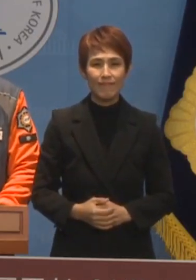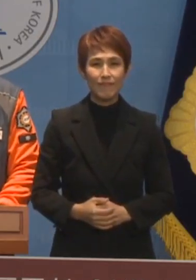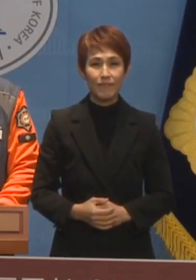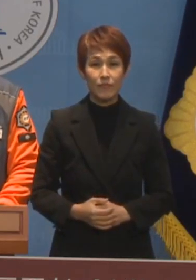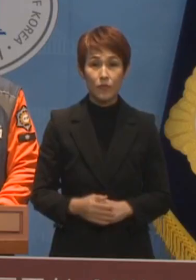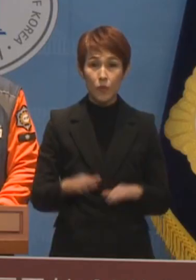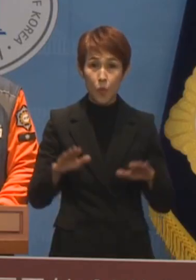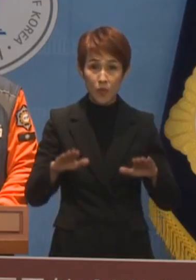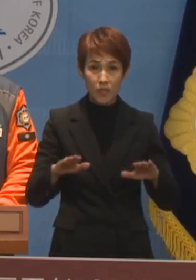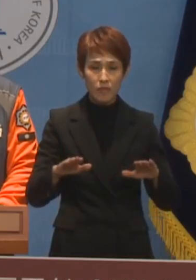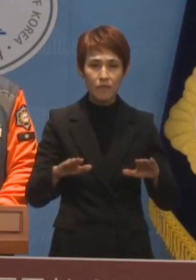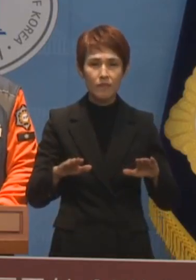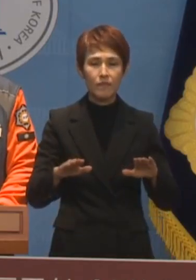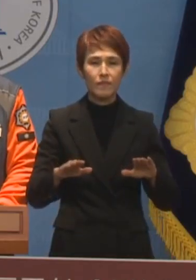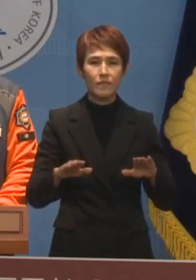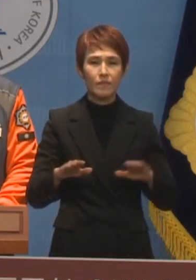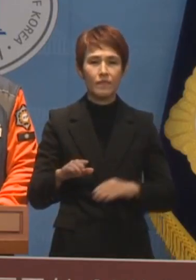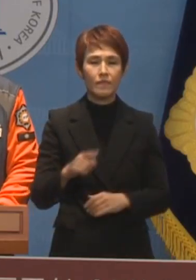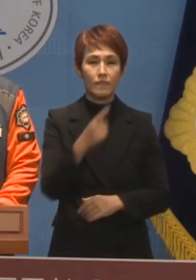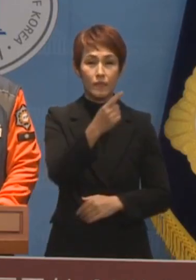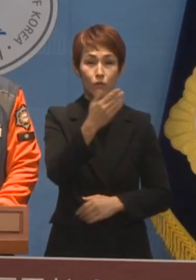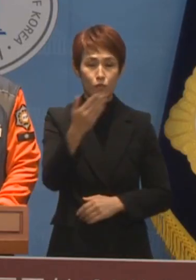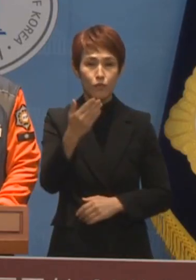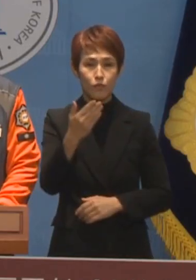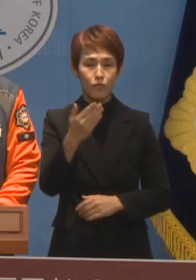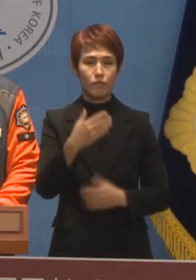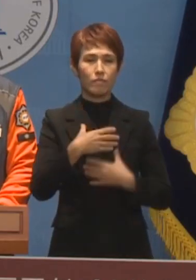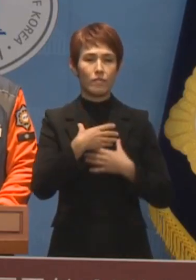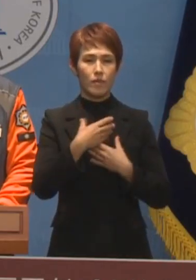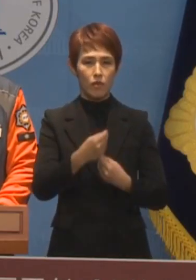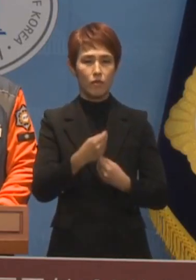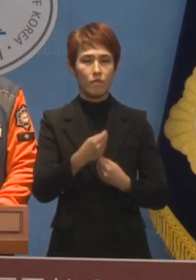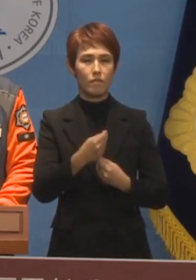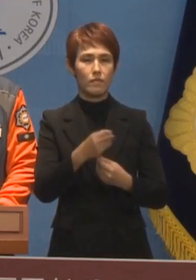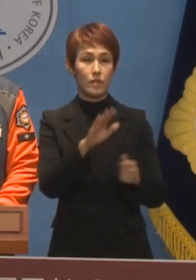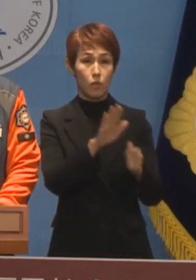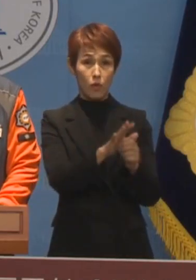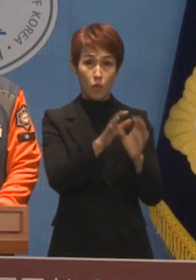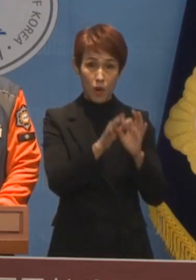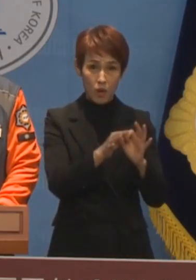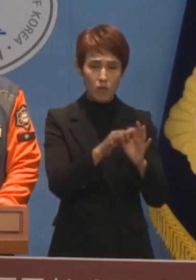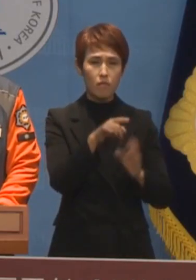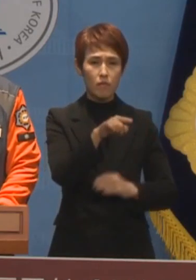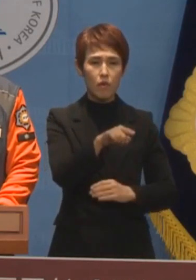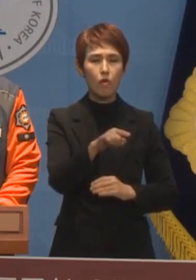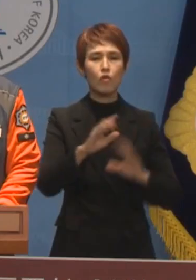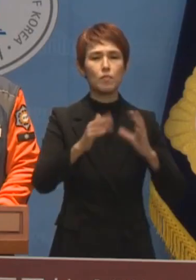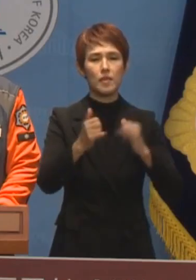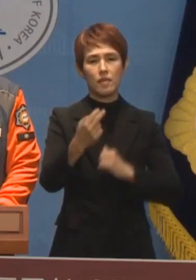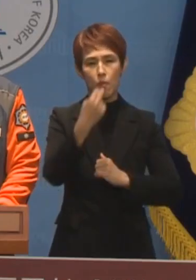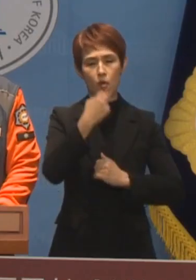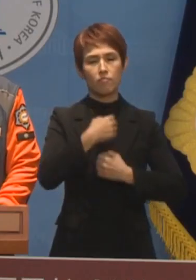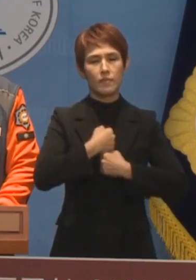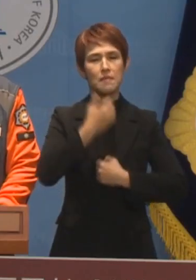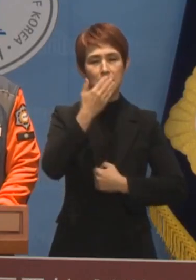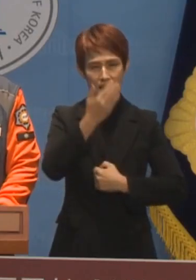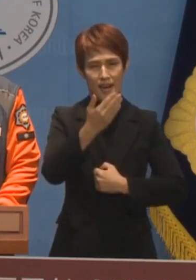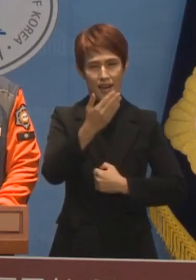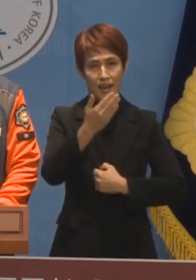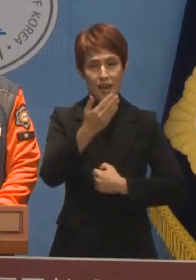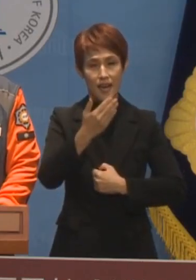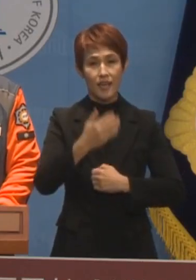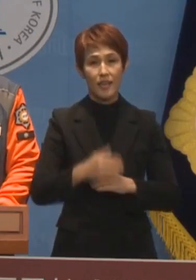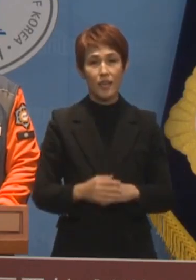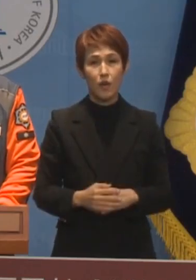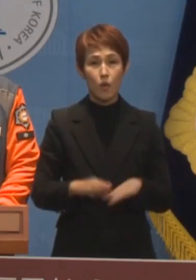금일 소방안전교부세 폐지는 바로 국민의 생명을 지울 수 있다. 소방안전교부세 지키기